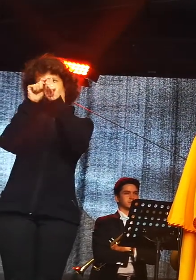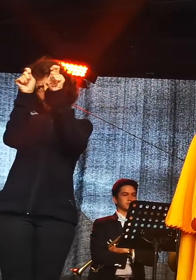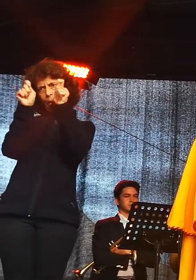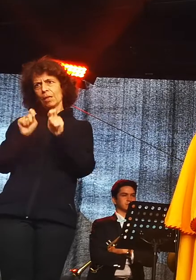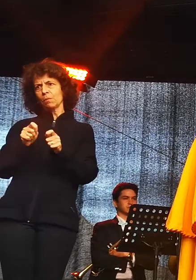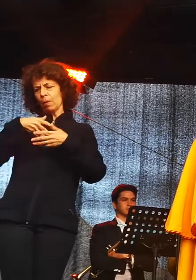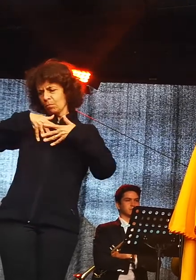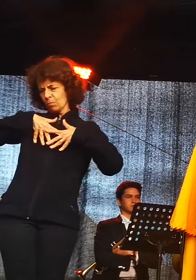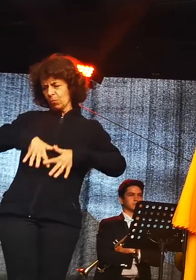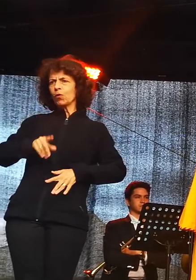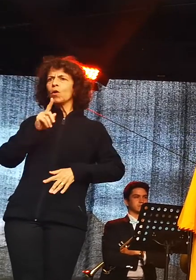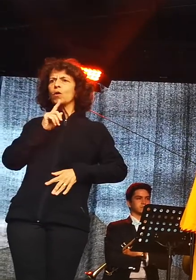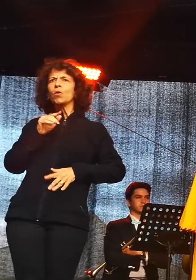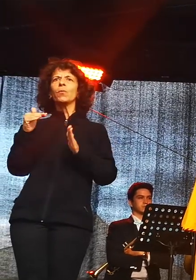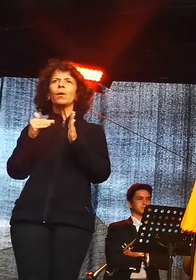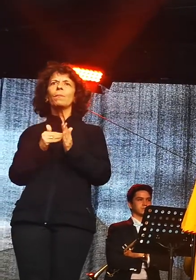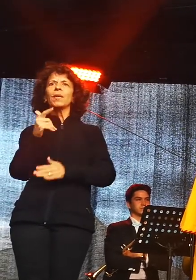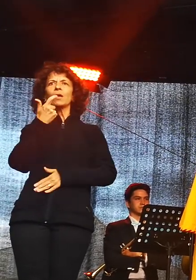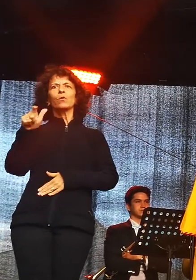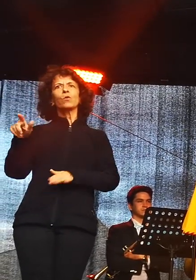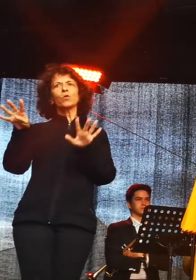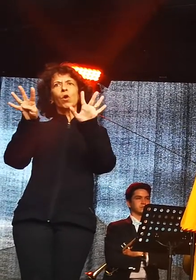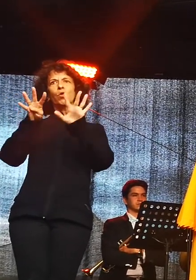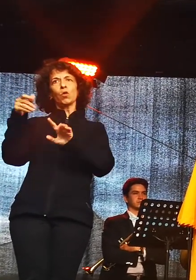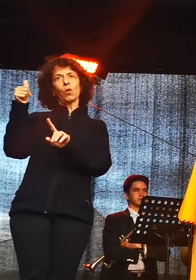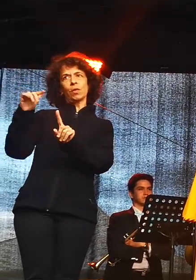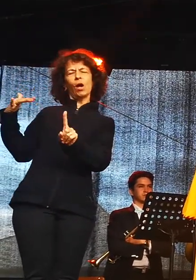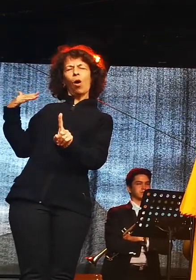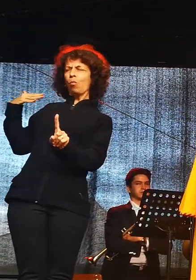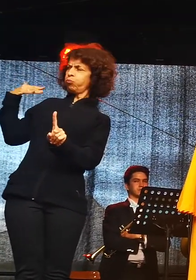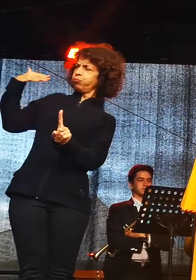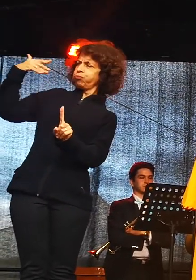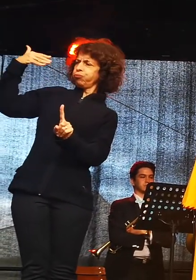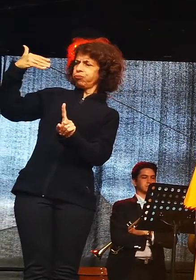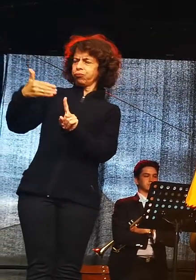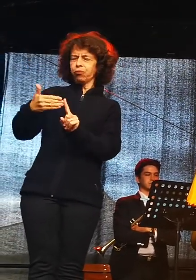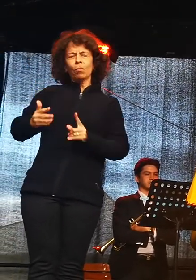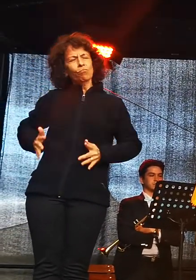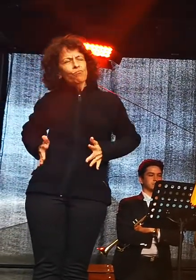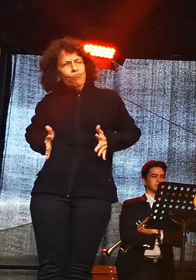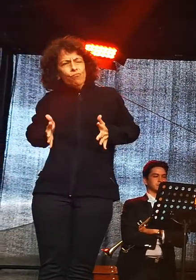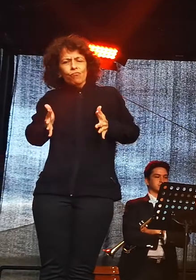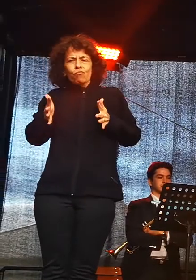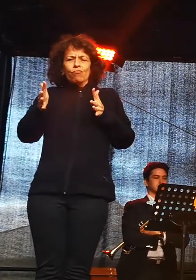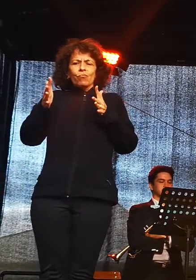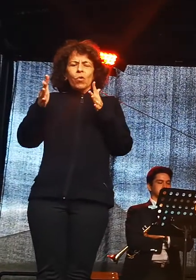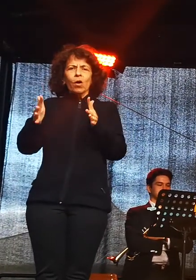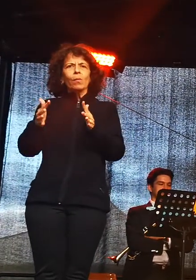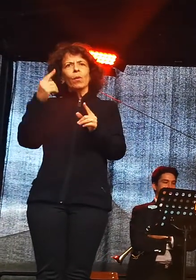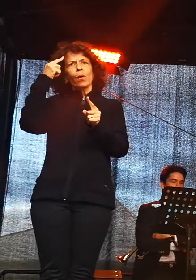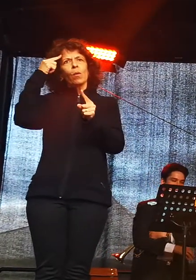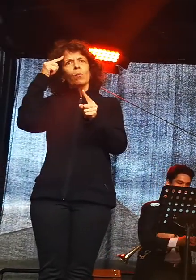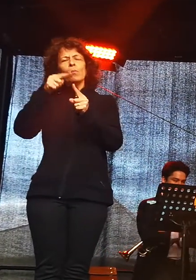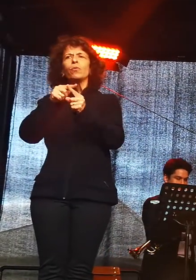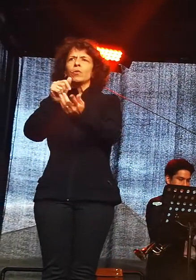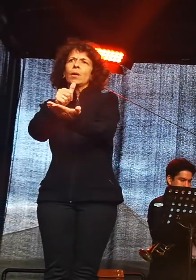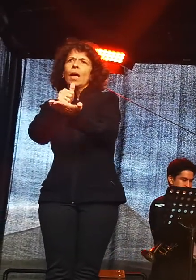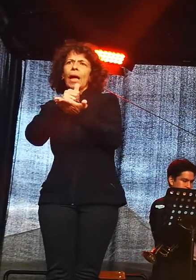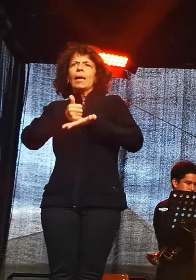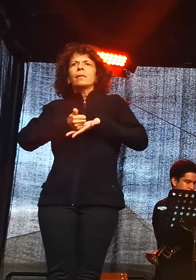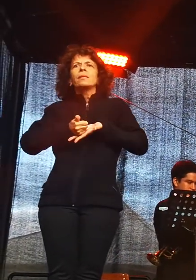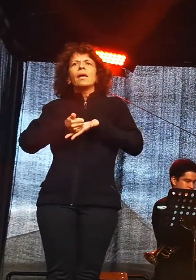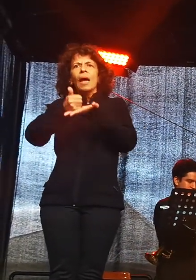ancrées depuis 1291 et réaffirmons en ce jour l'engagement de se prêter les uns aux